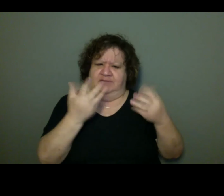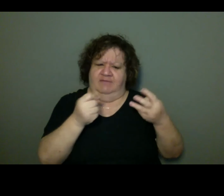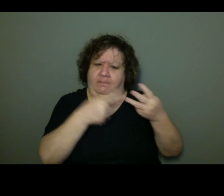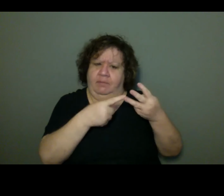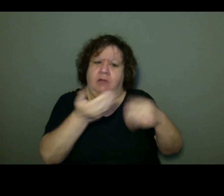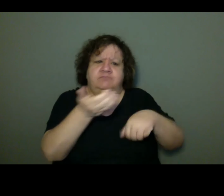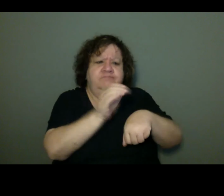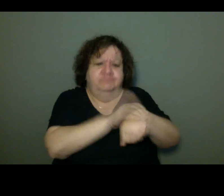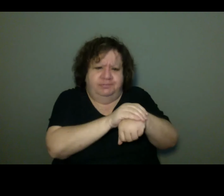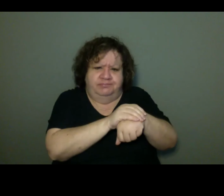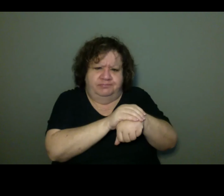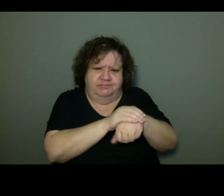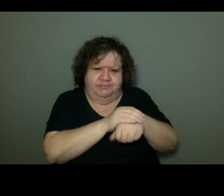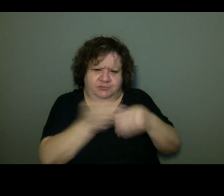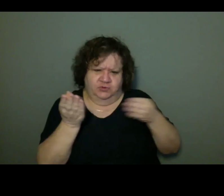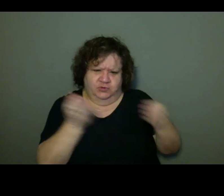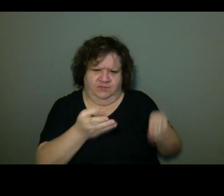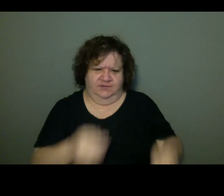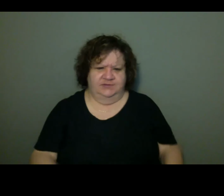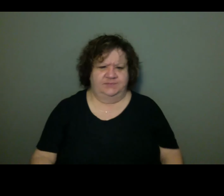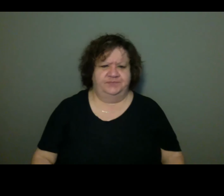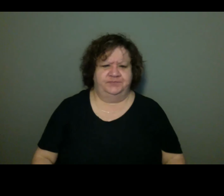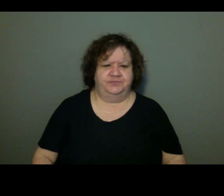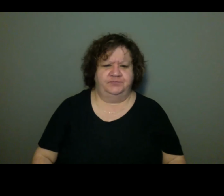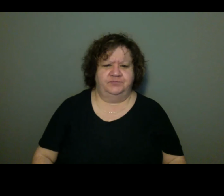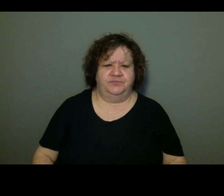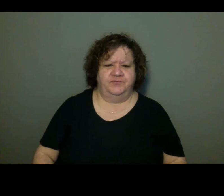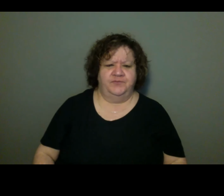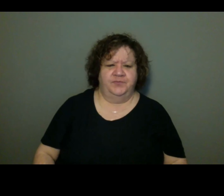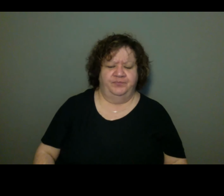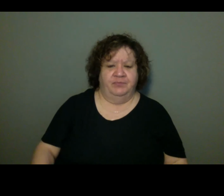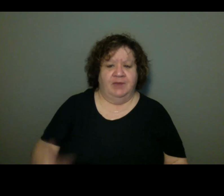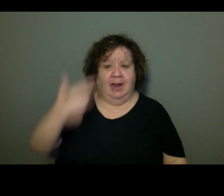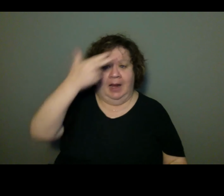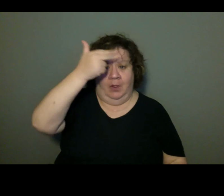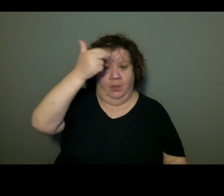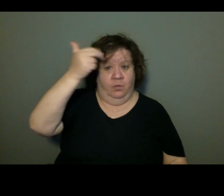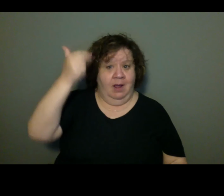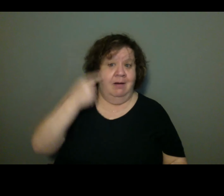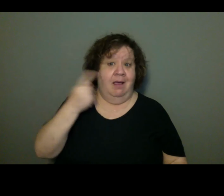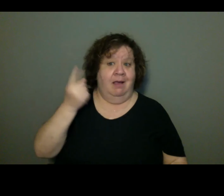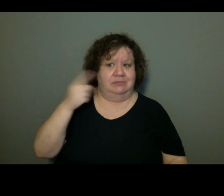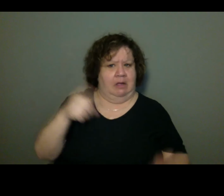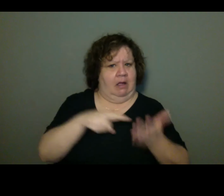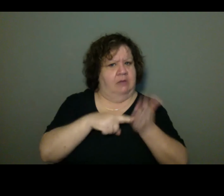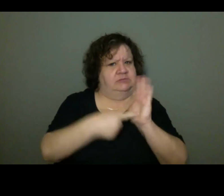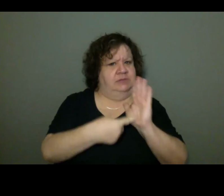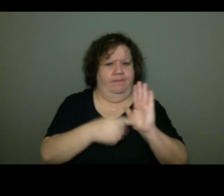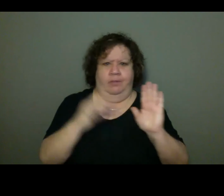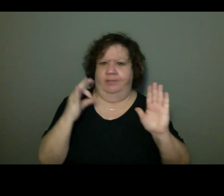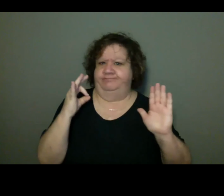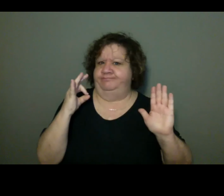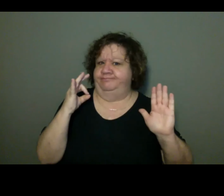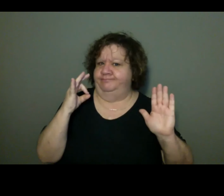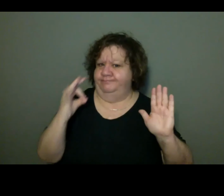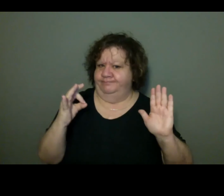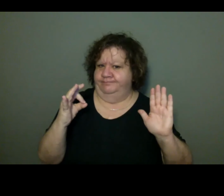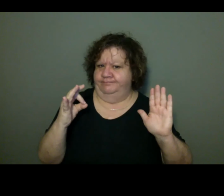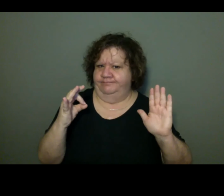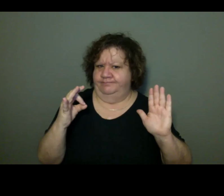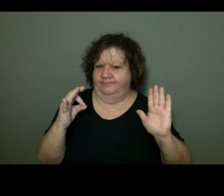proporcionaron ejemplos muy interesantes por parte de Lituania. También se habló de un sistema centralizado